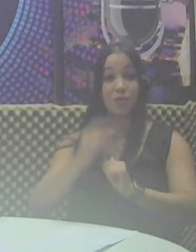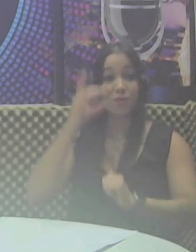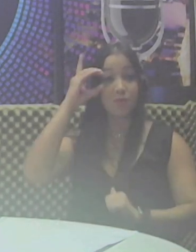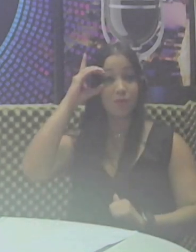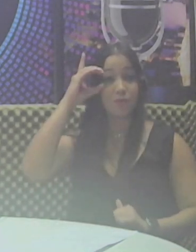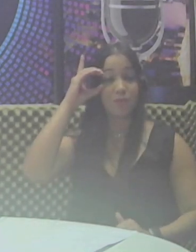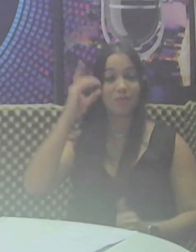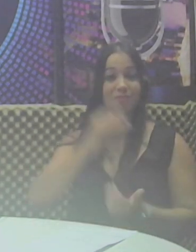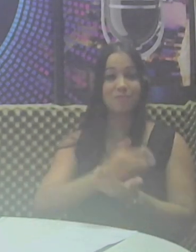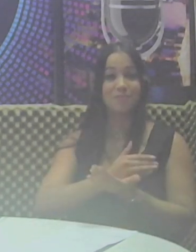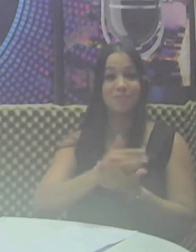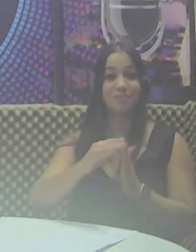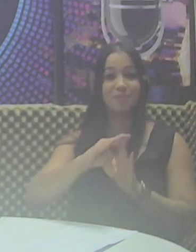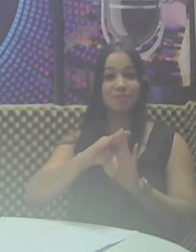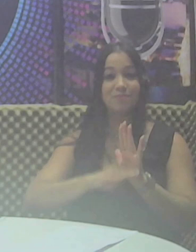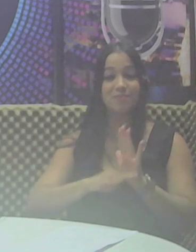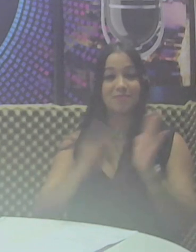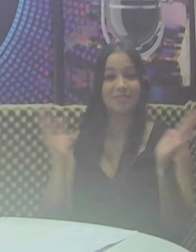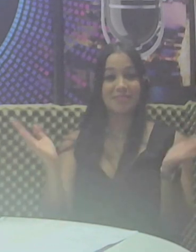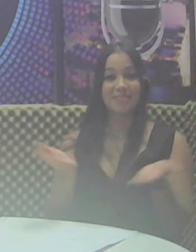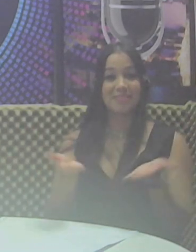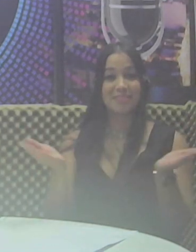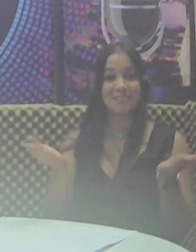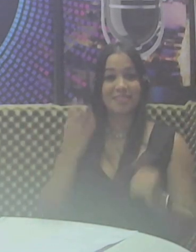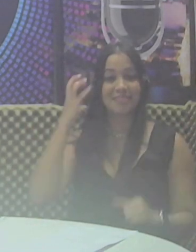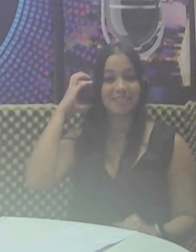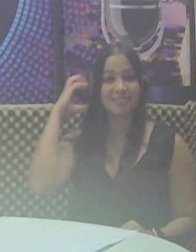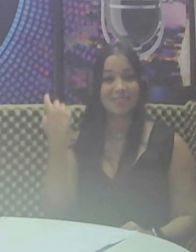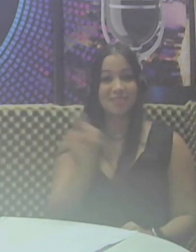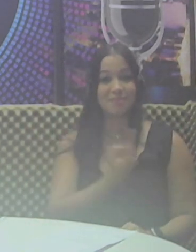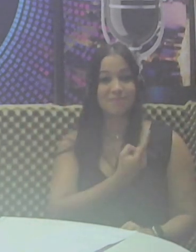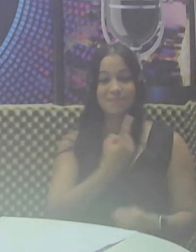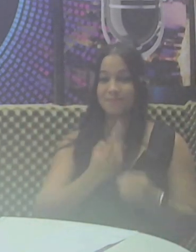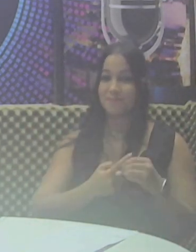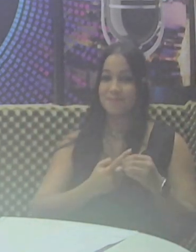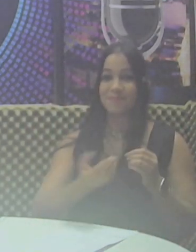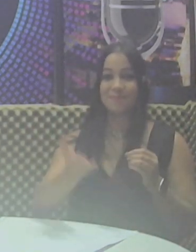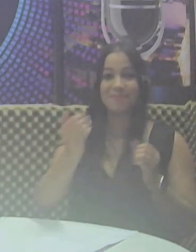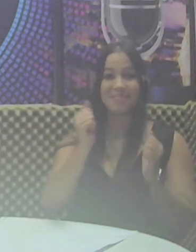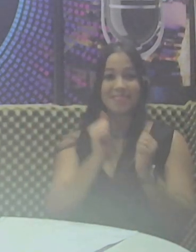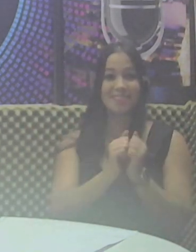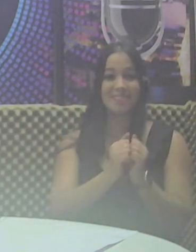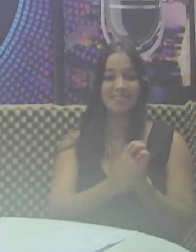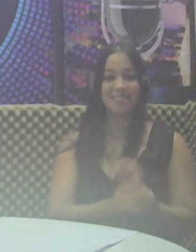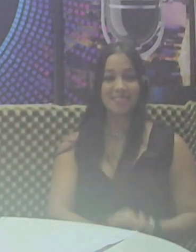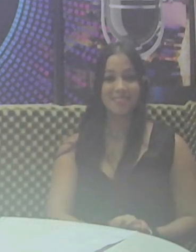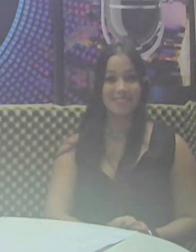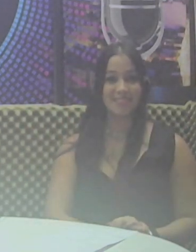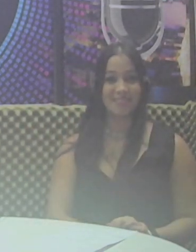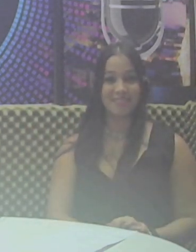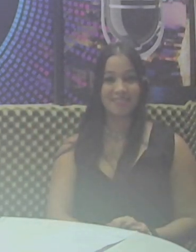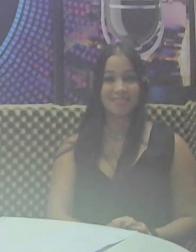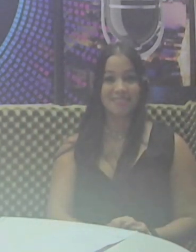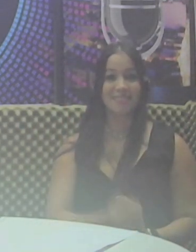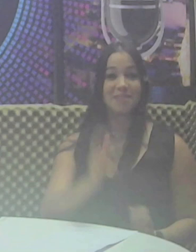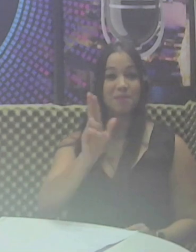outras notícias a partir de agora na Rádio Nossa Cidade. Vem com a gente!